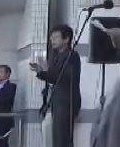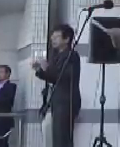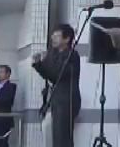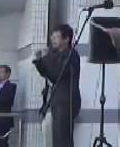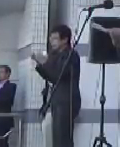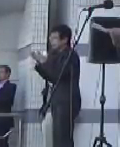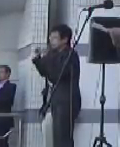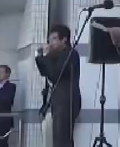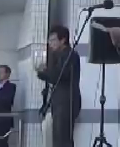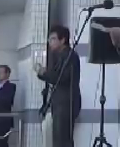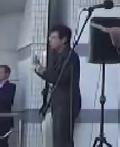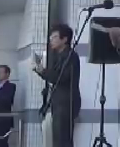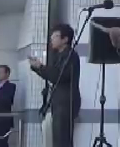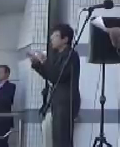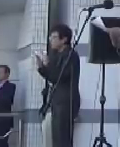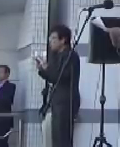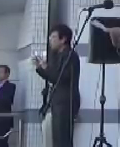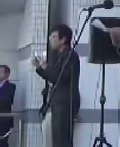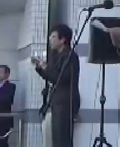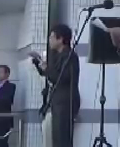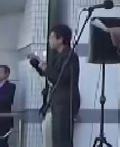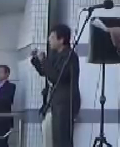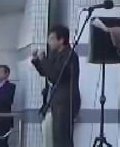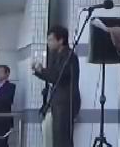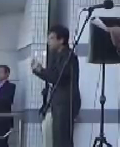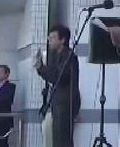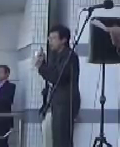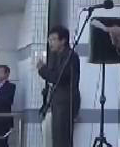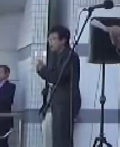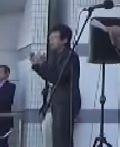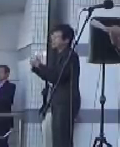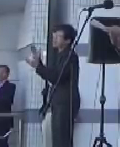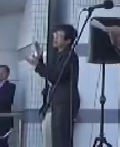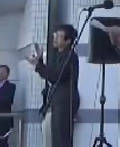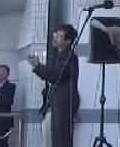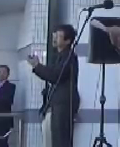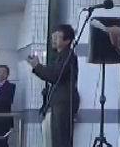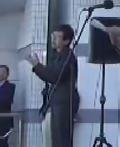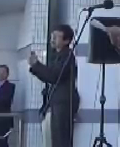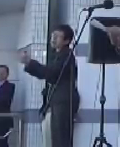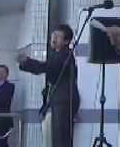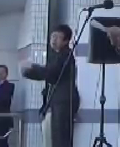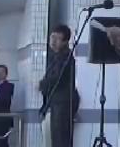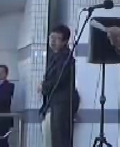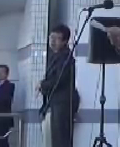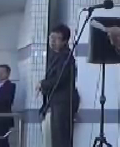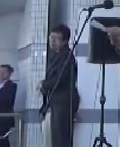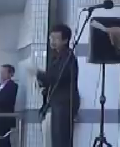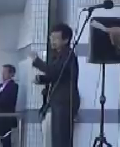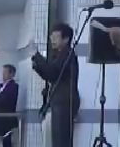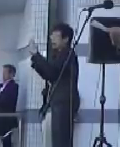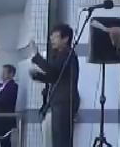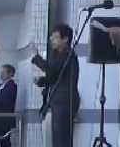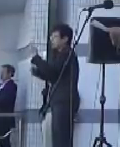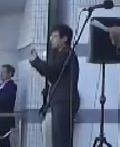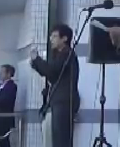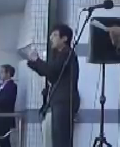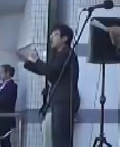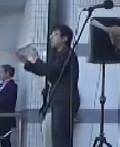って審議が拒否され続けています。4月に衆参同時選挙になれ